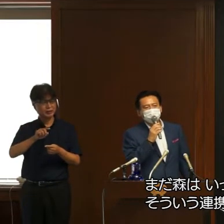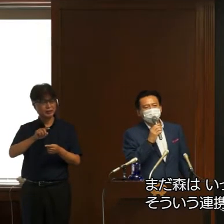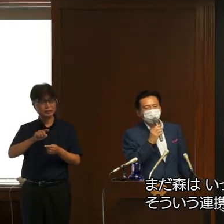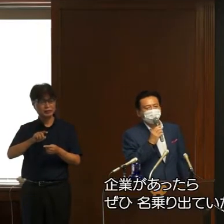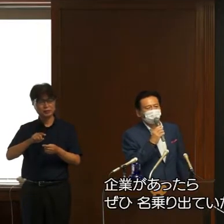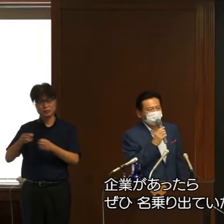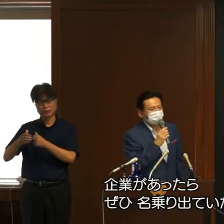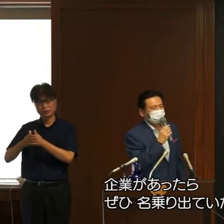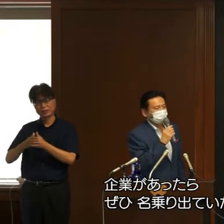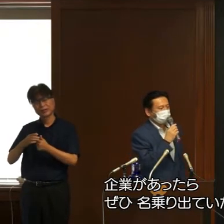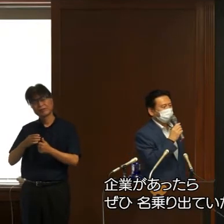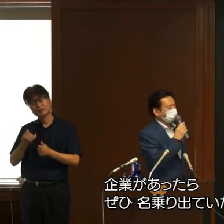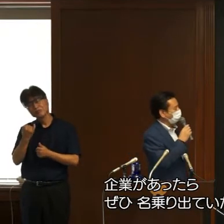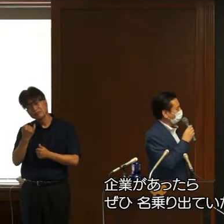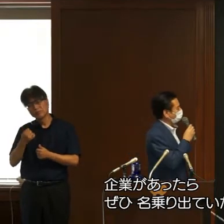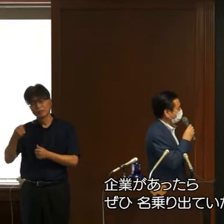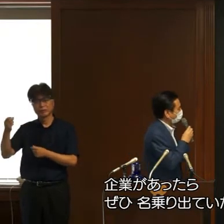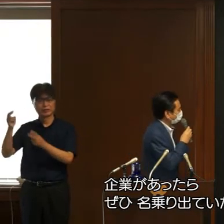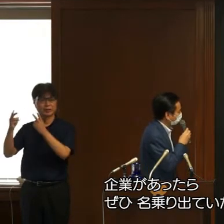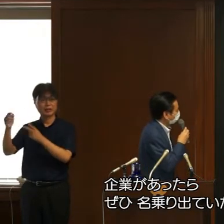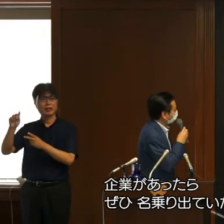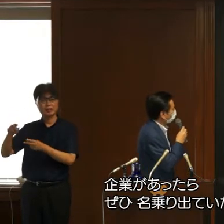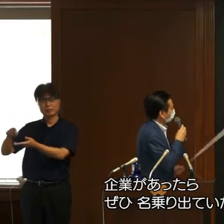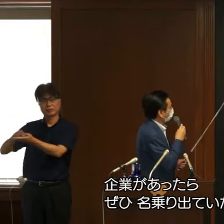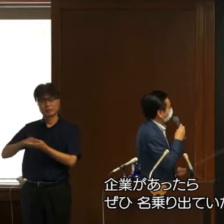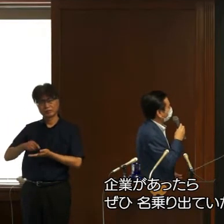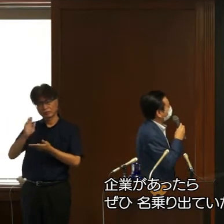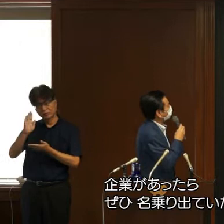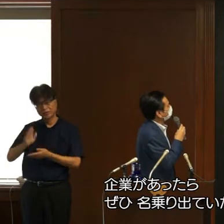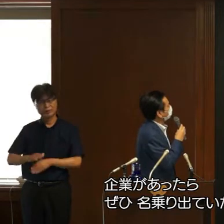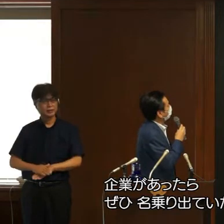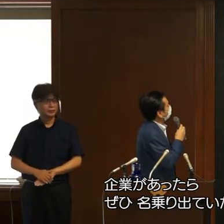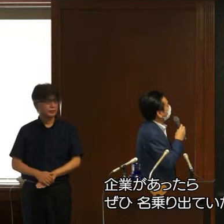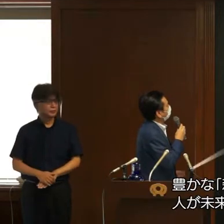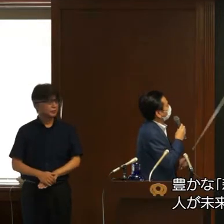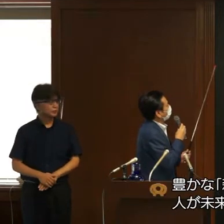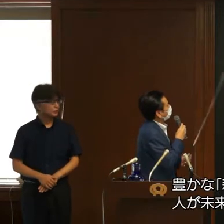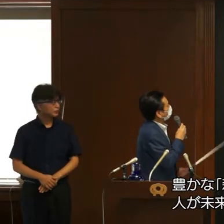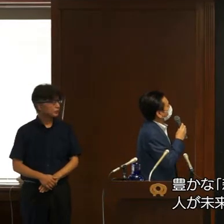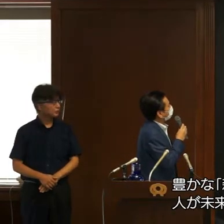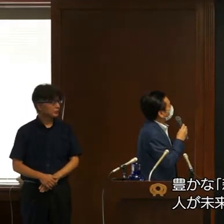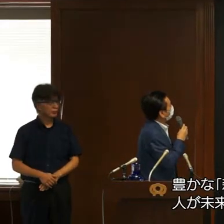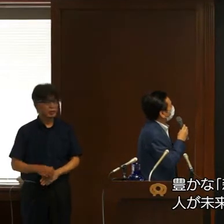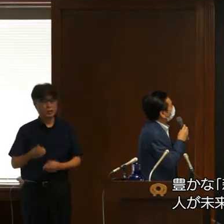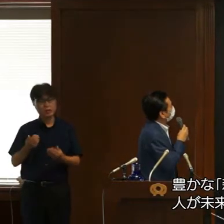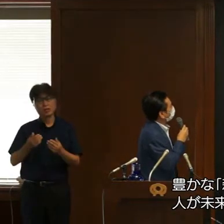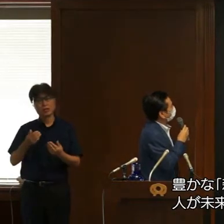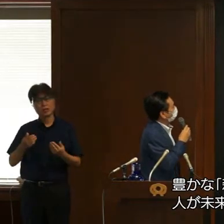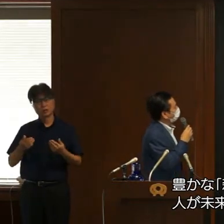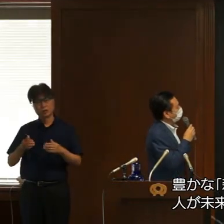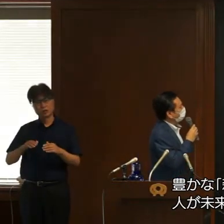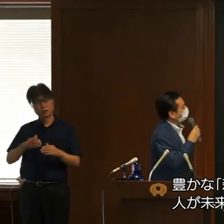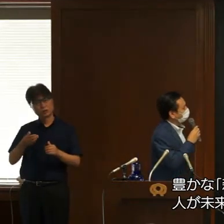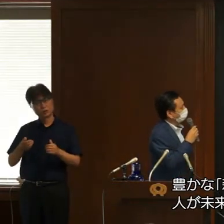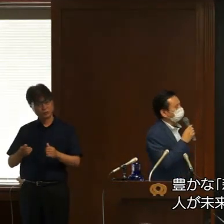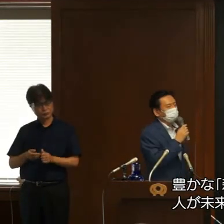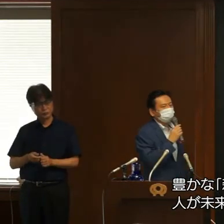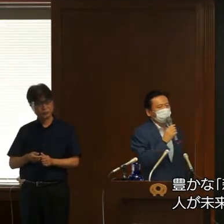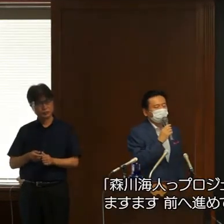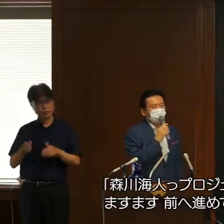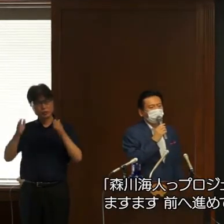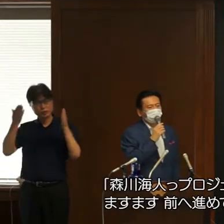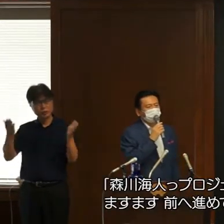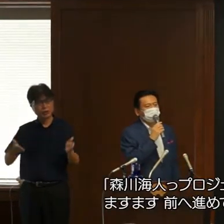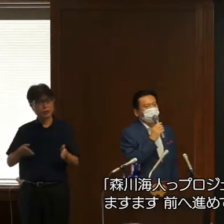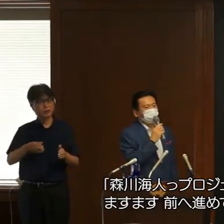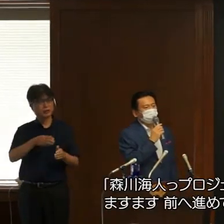してもいいという企業があったら、ぜひ名乗り出ていただきたいと思っています。はい、豊かな森川海を人が未来へつなぐという